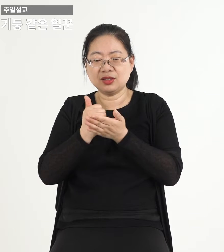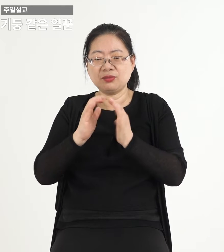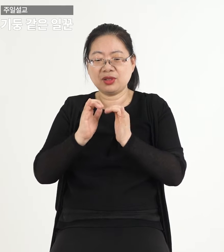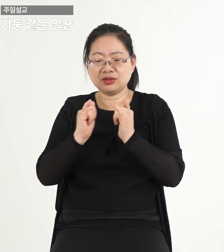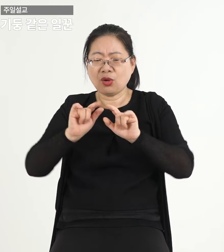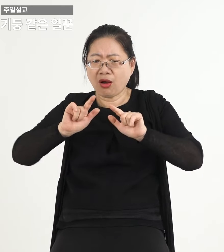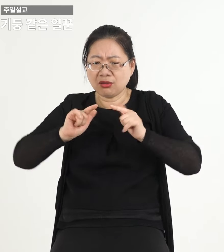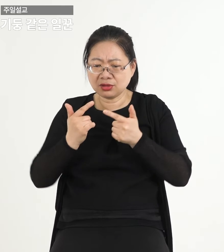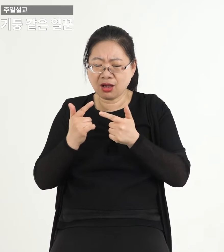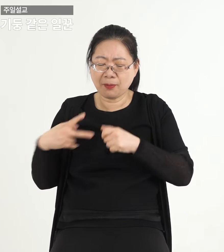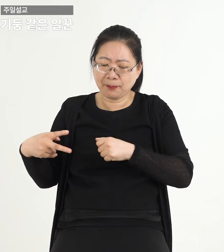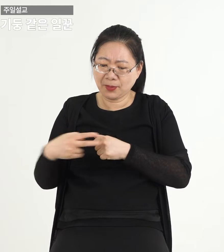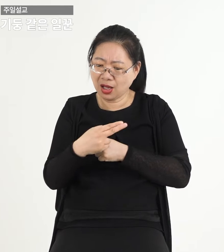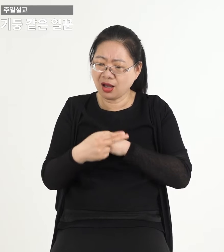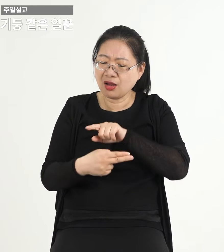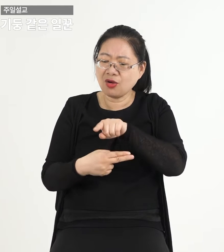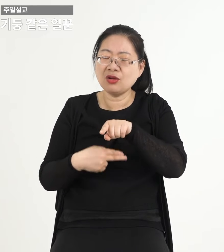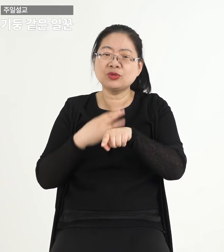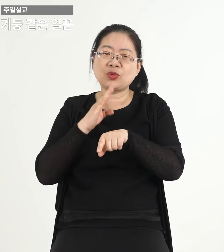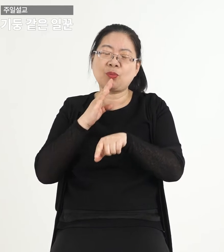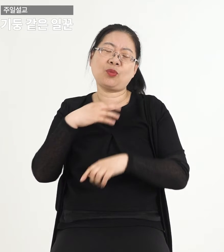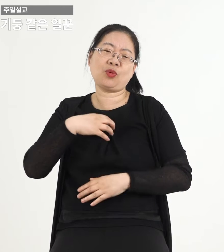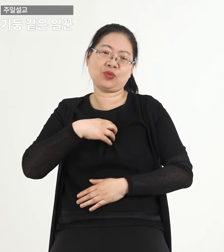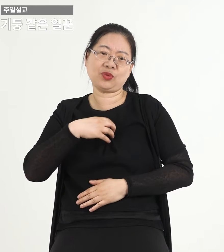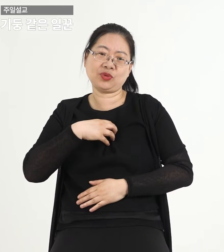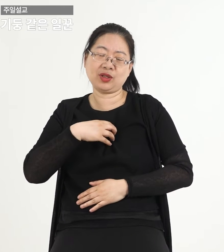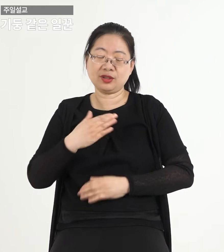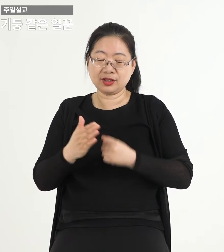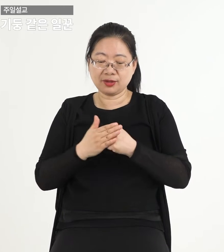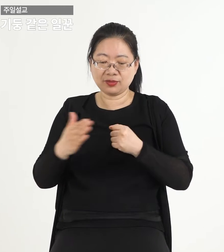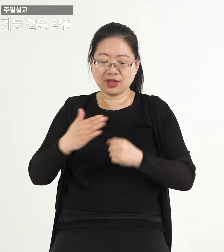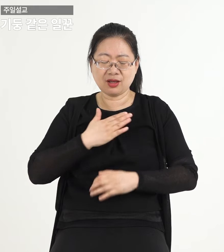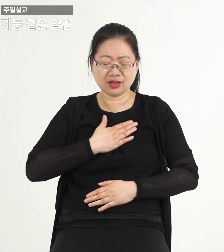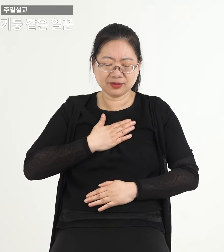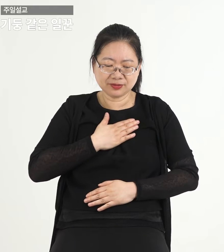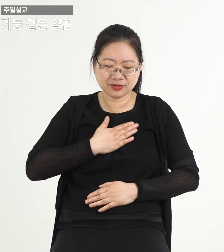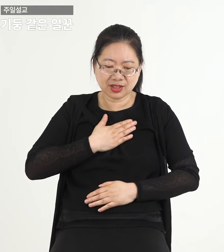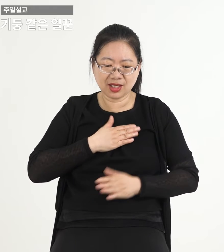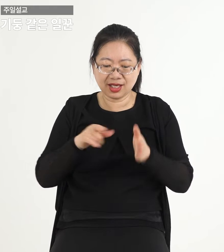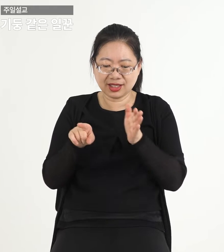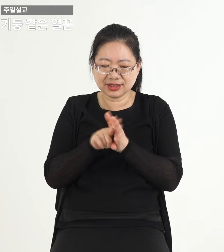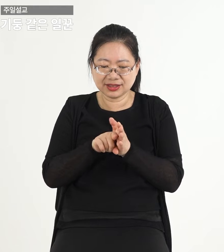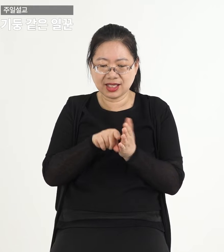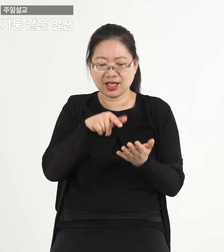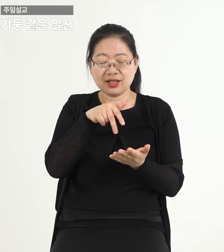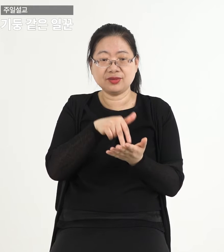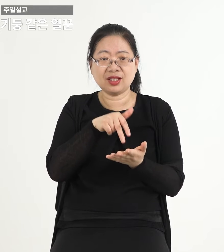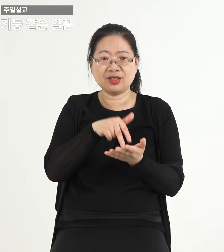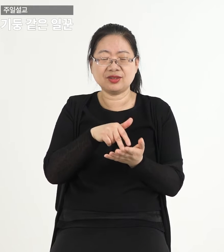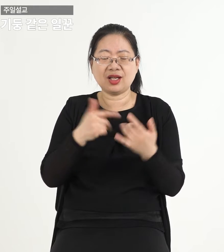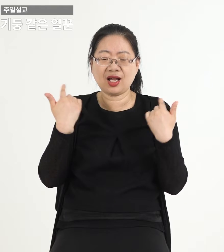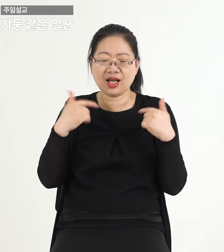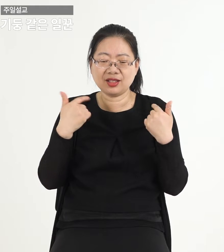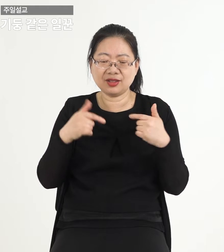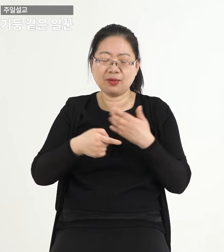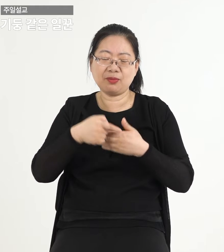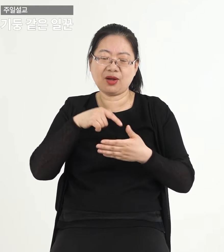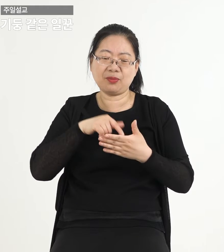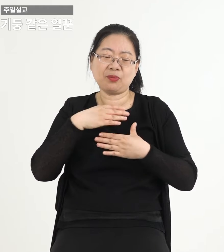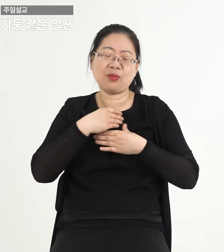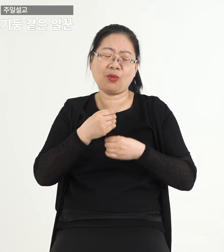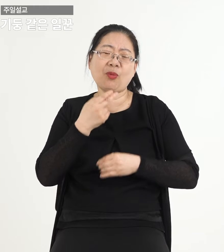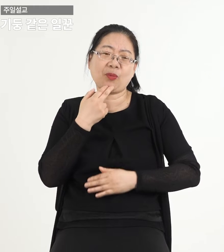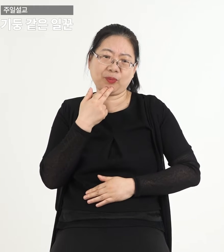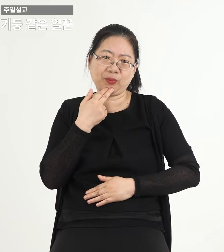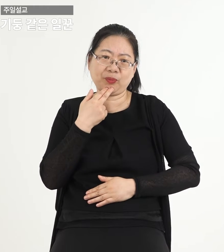겁박이었겠습니까? 그래서 항상 정서적으로든 신앙적으로든 아슬아슬하고 흔들거렸어요.